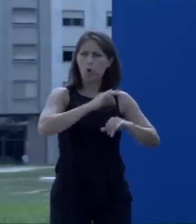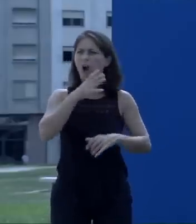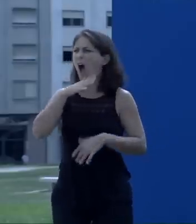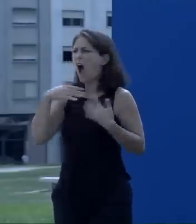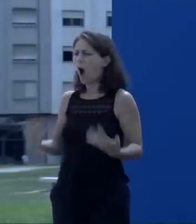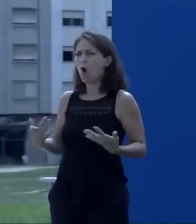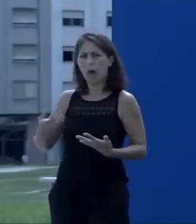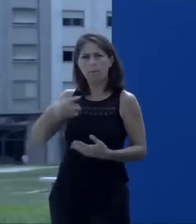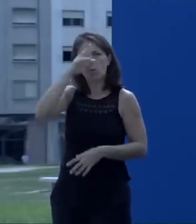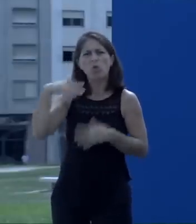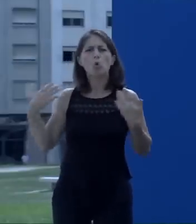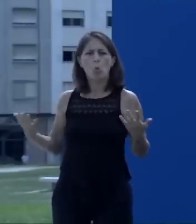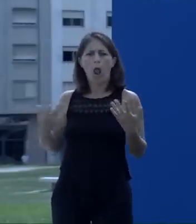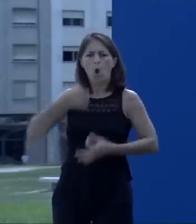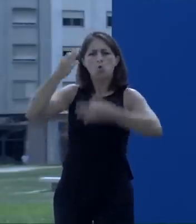injusto.